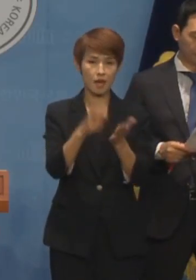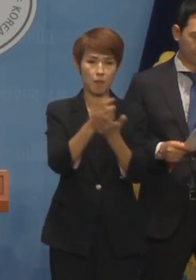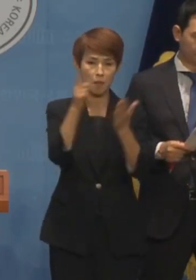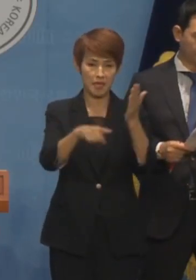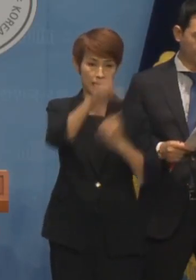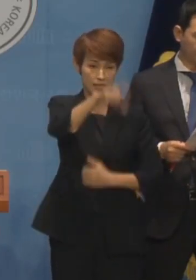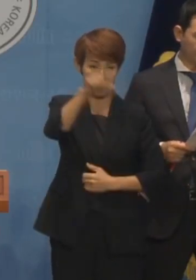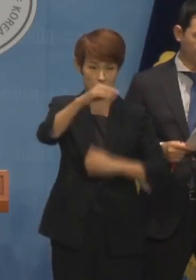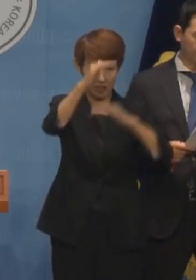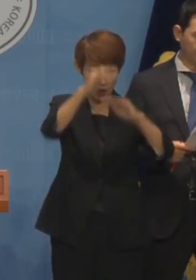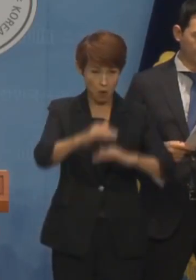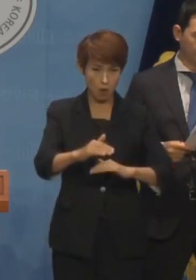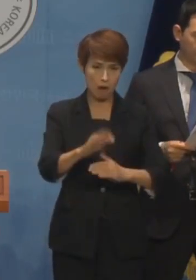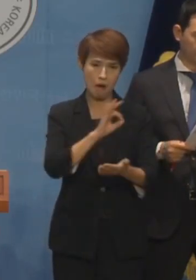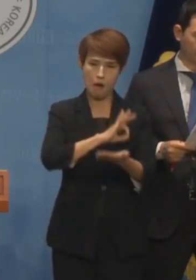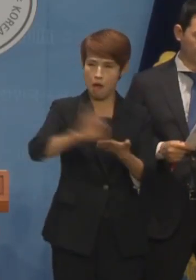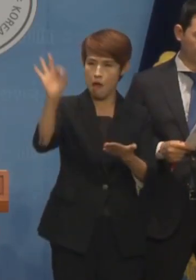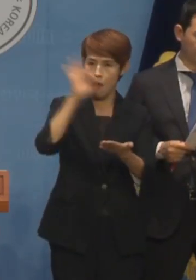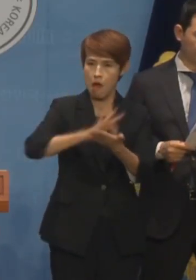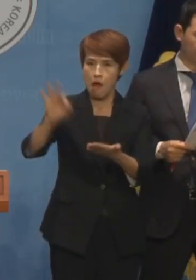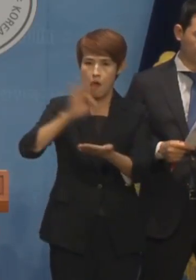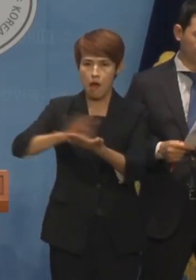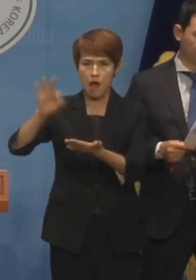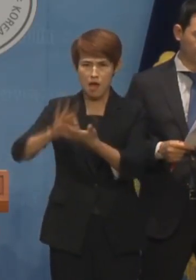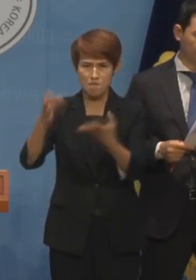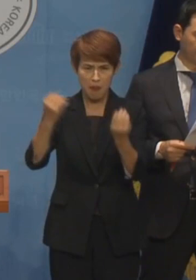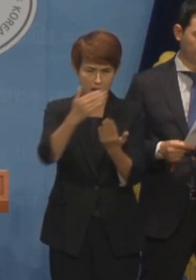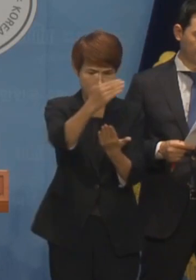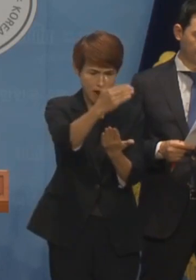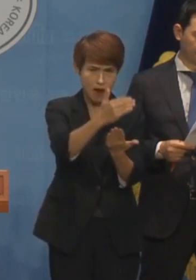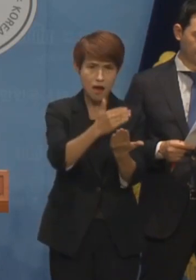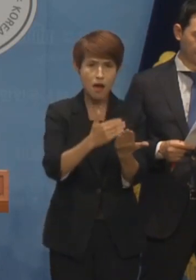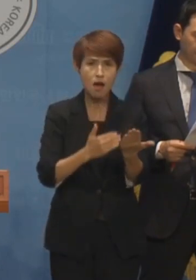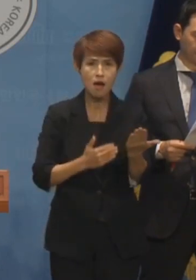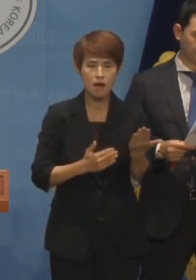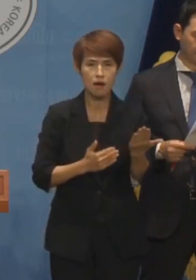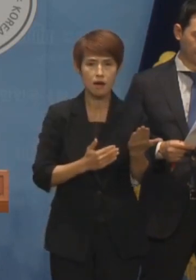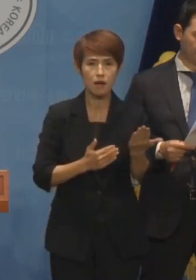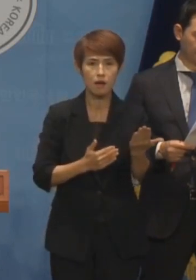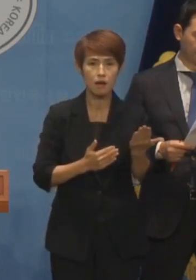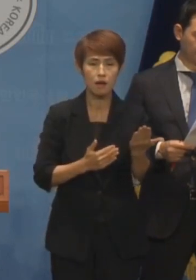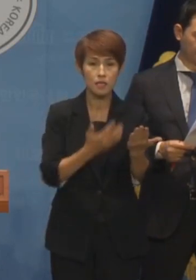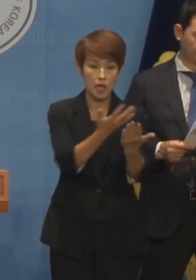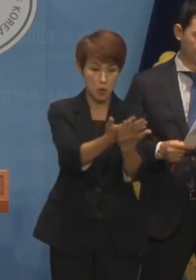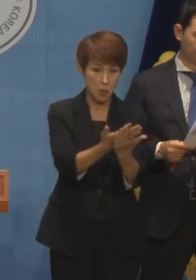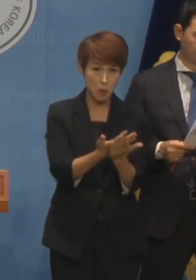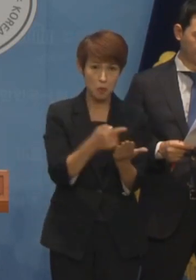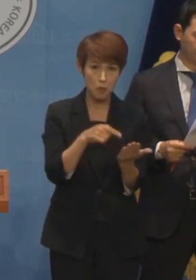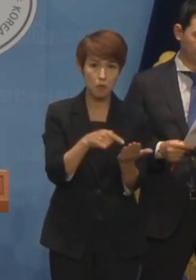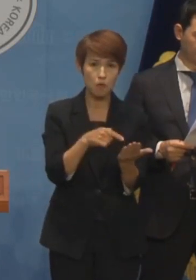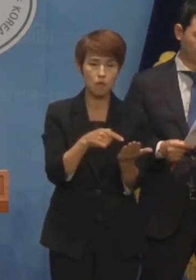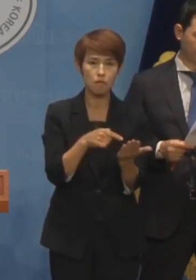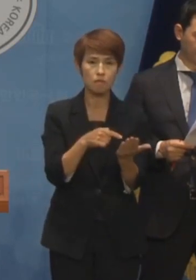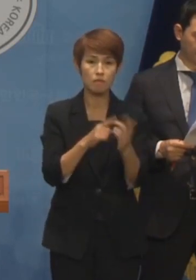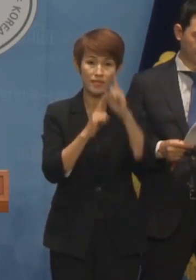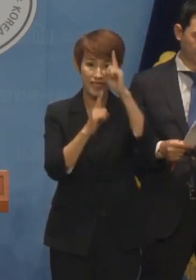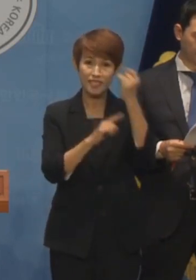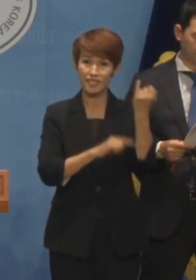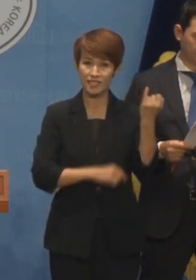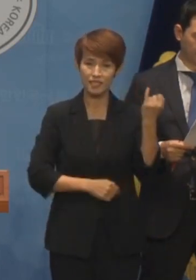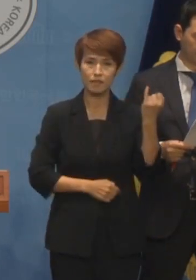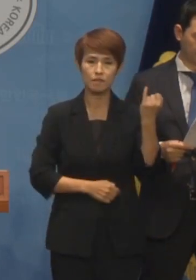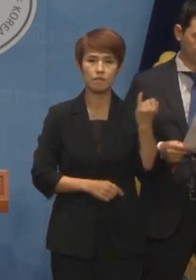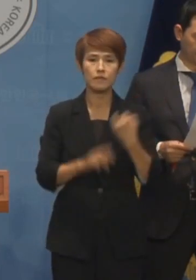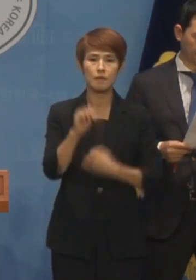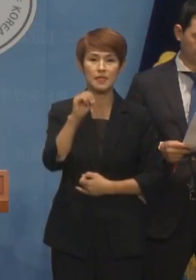내역에는 사치와 허영의 인생이 투영되어 있었다. 제출된 자료에 따르면 이진숙 후보자는